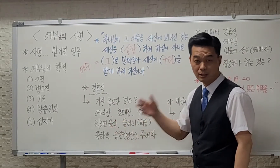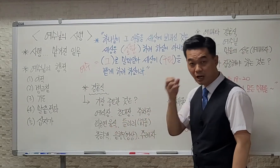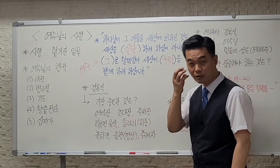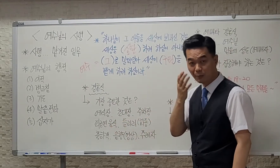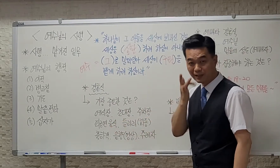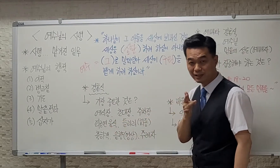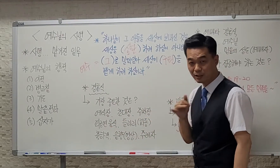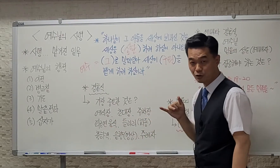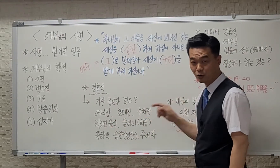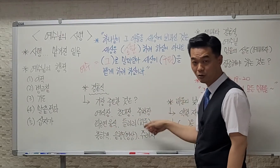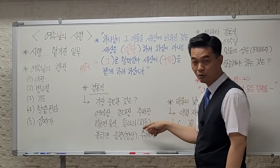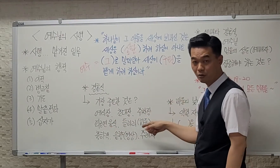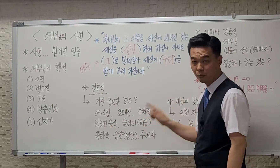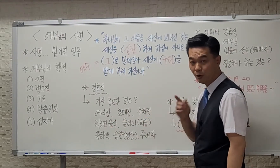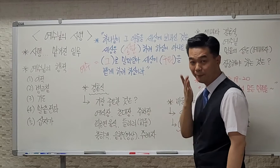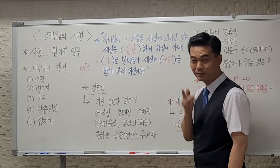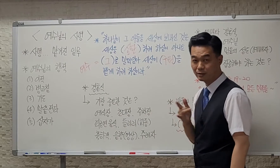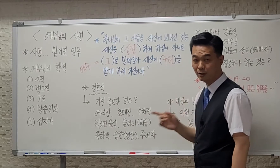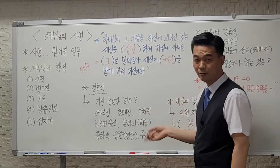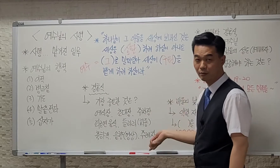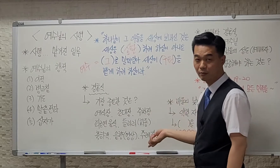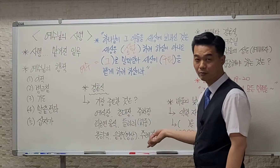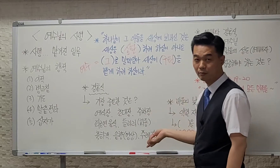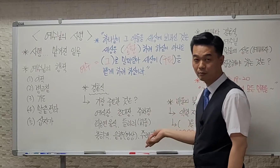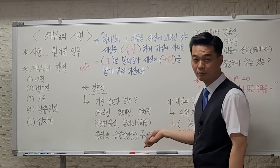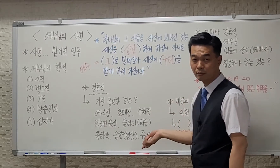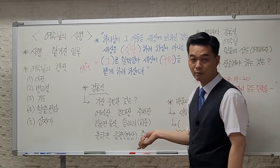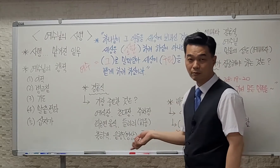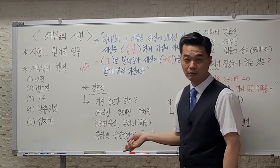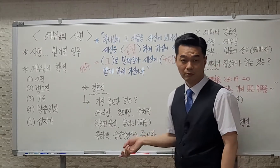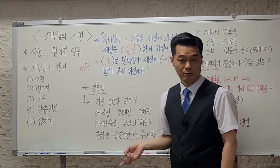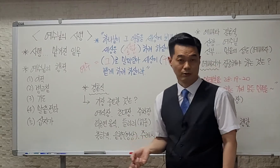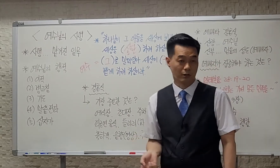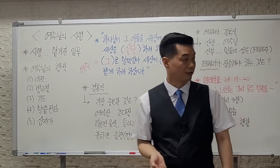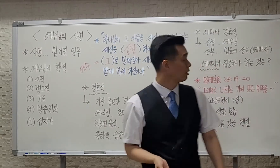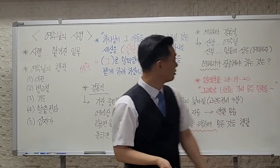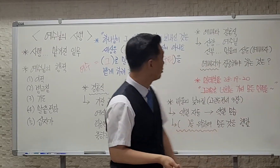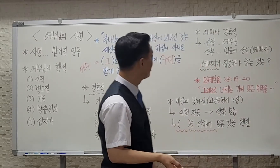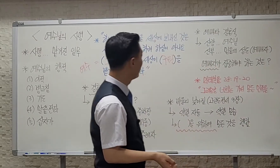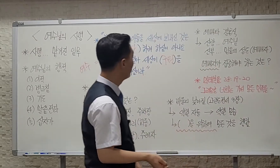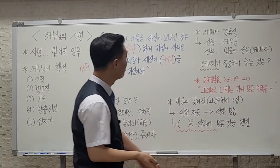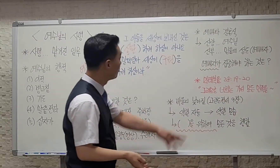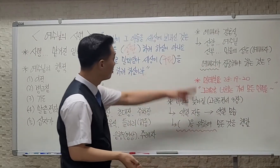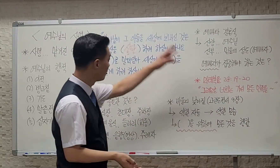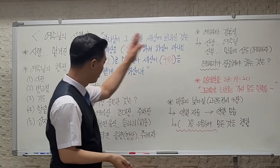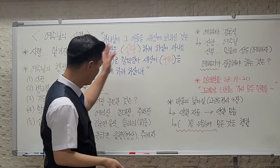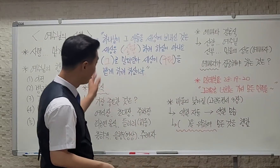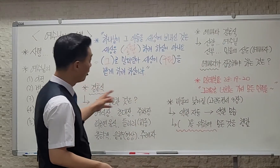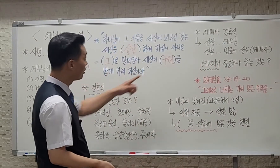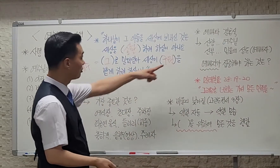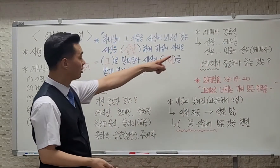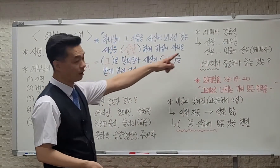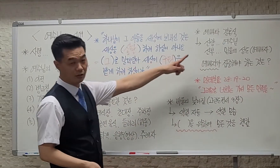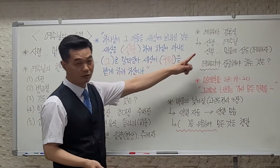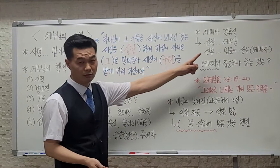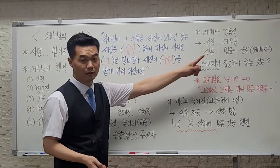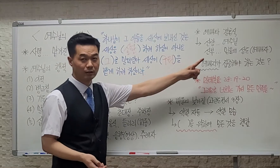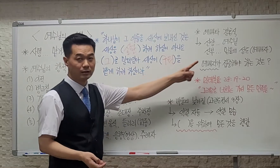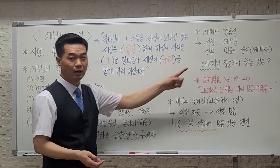이상하죠? 빠진 게 있죠? 뭐가 빠졌어요? 여기 안 써놨나요? 여기다 써놨네요. 자,